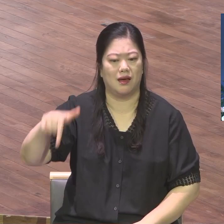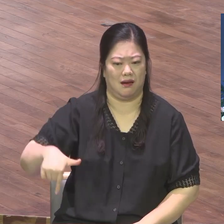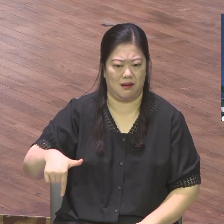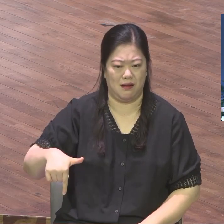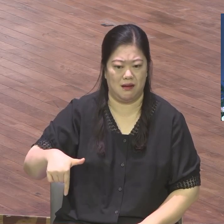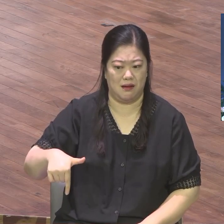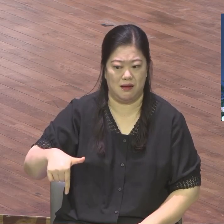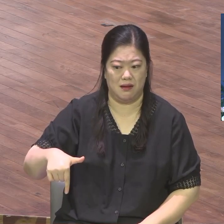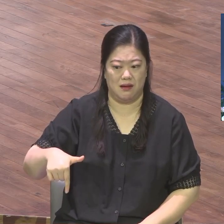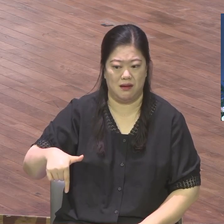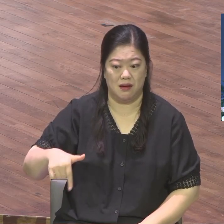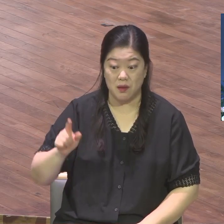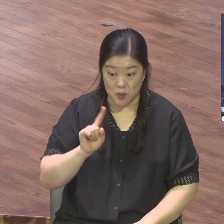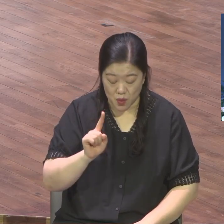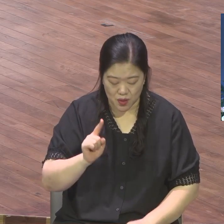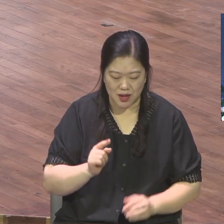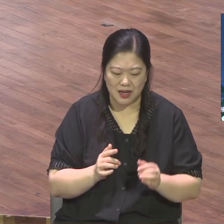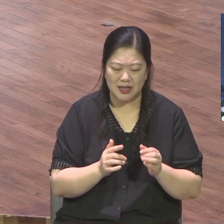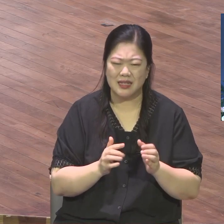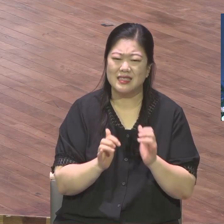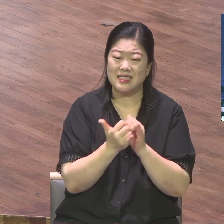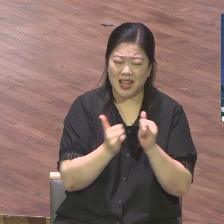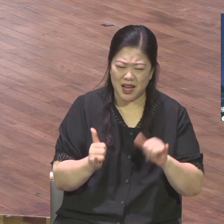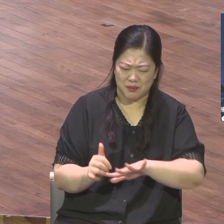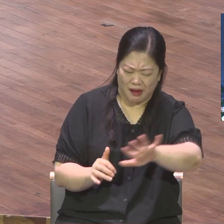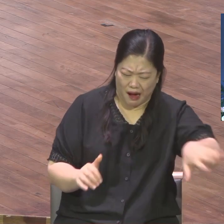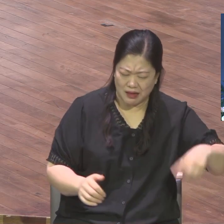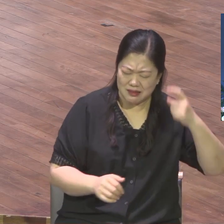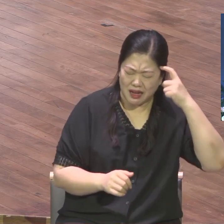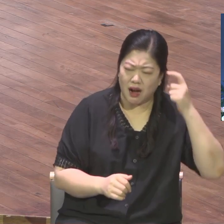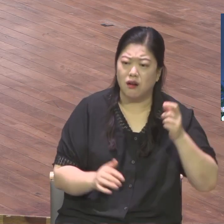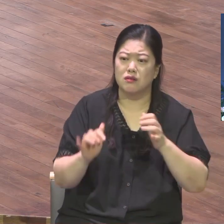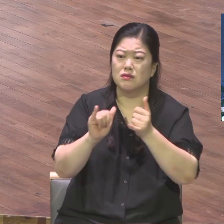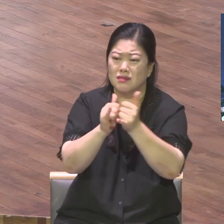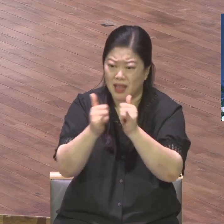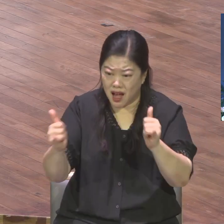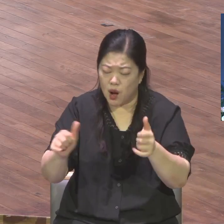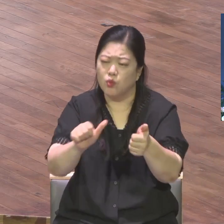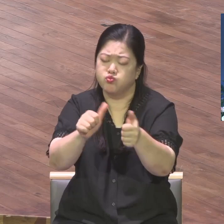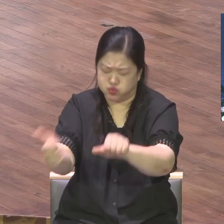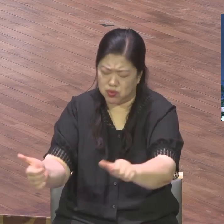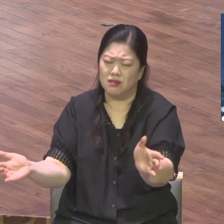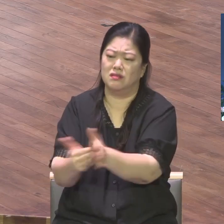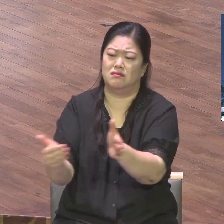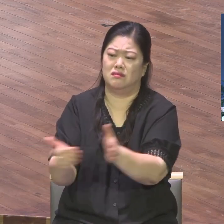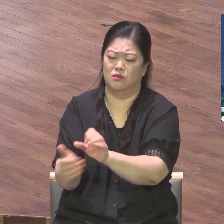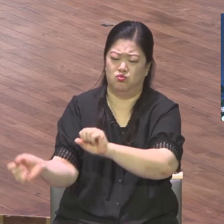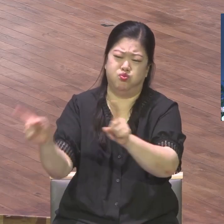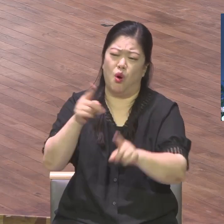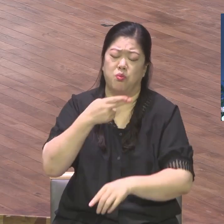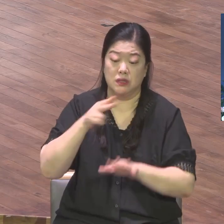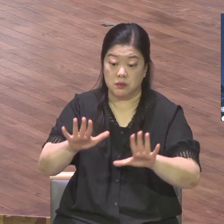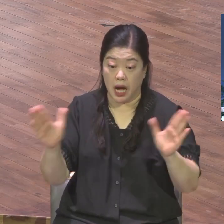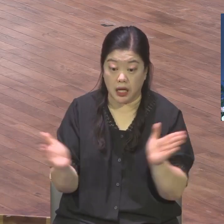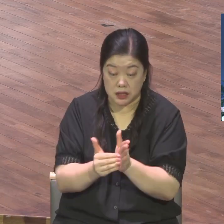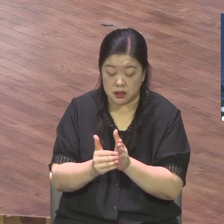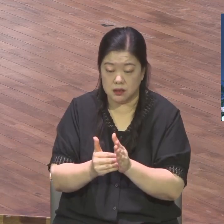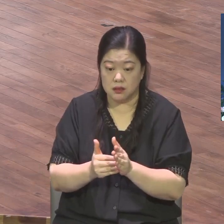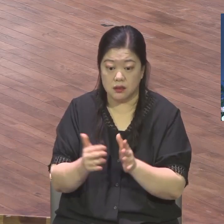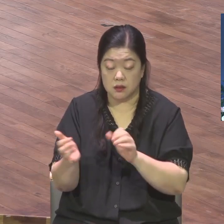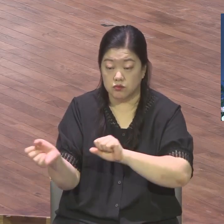뭐요? 선입견, 편견, 고정관념 확 잡혀있어요. 자기 생각에